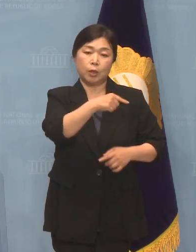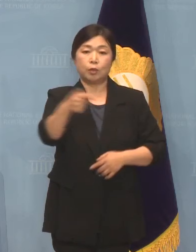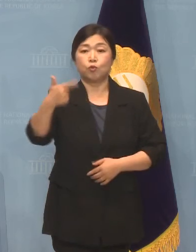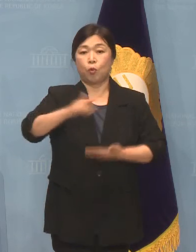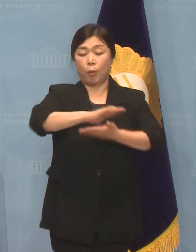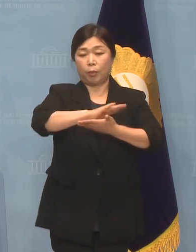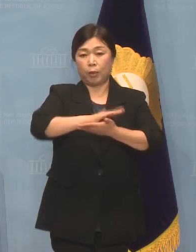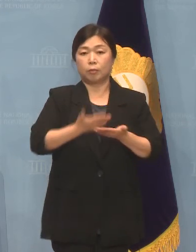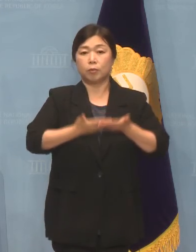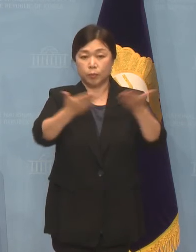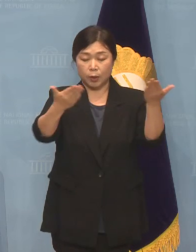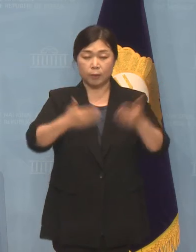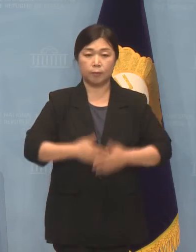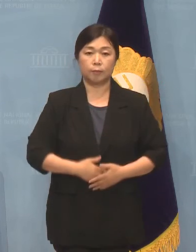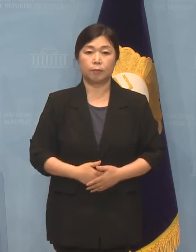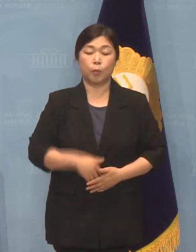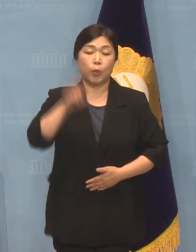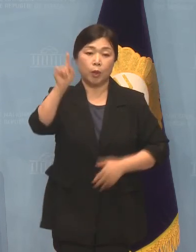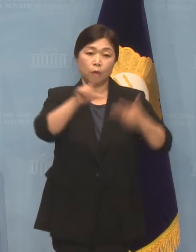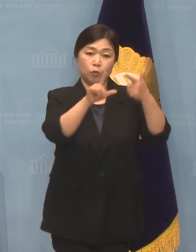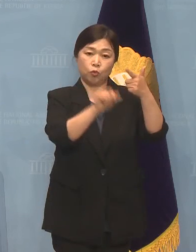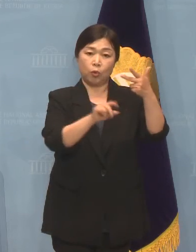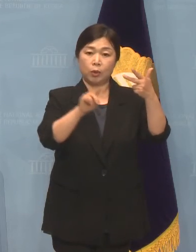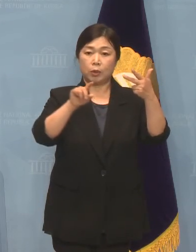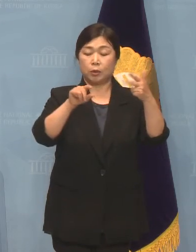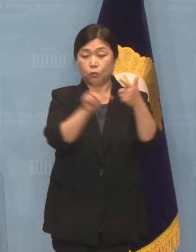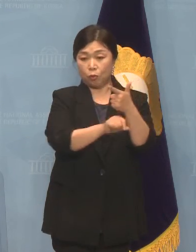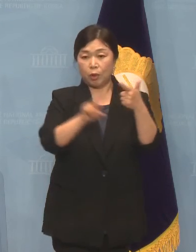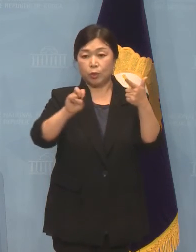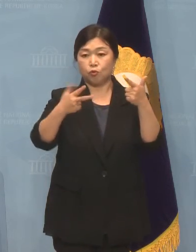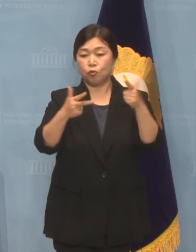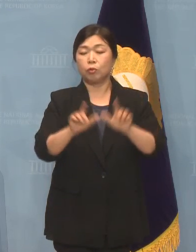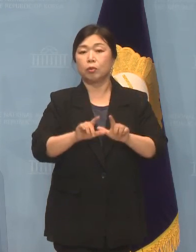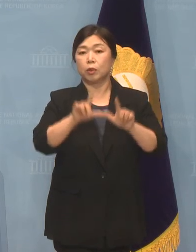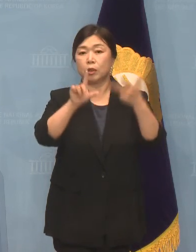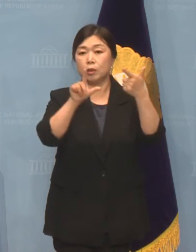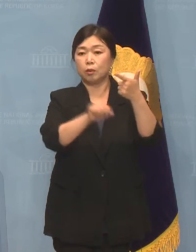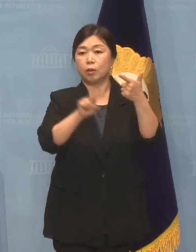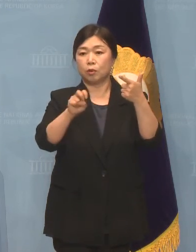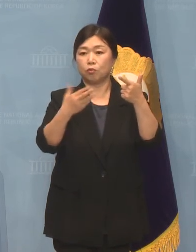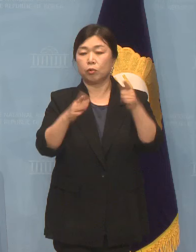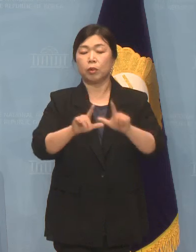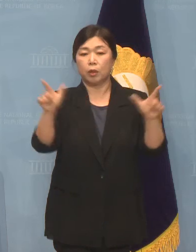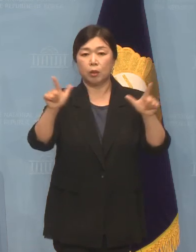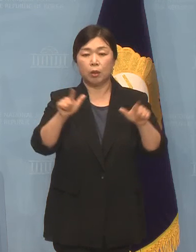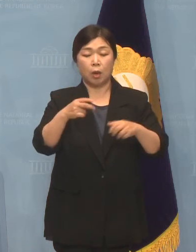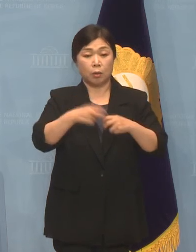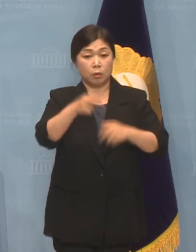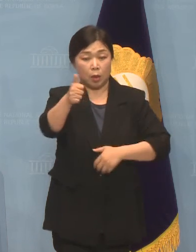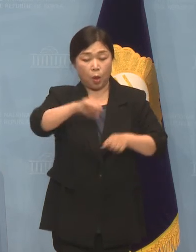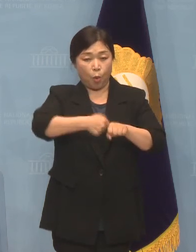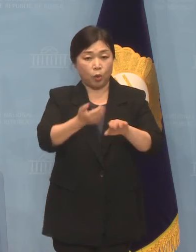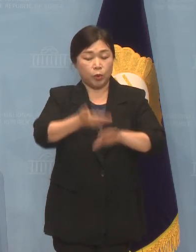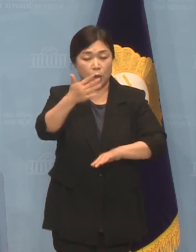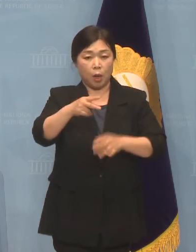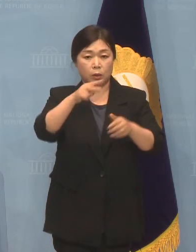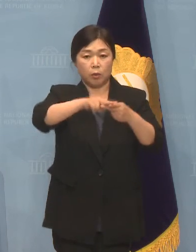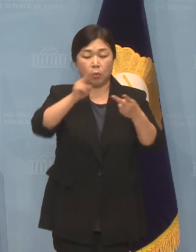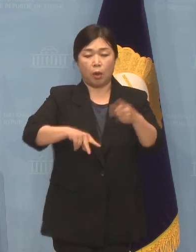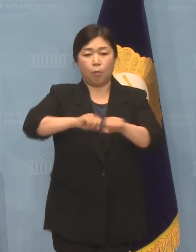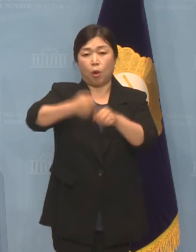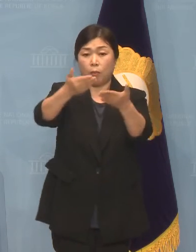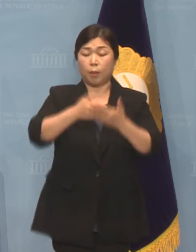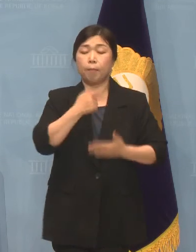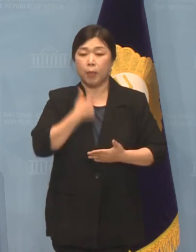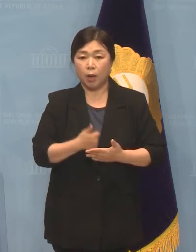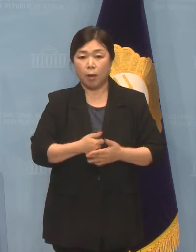제2021-6호를 발행합니다. 내일 6월 29일에는 의사가 벌금 이상의 형사처벌을 받은 경우에